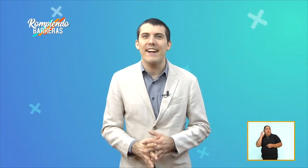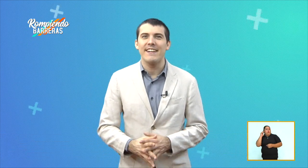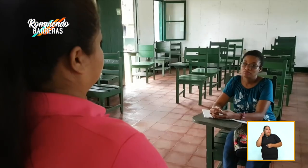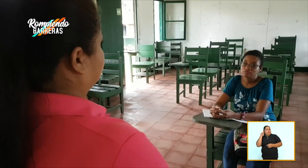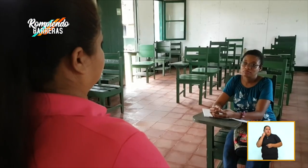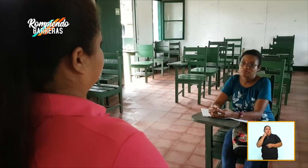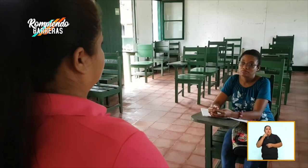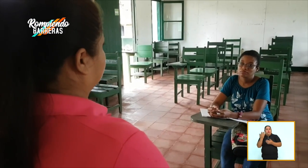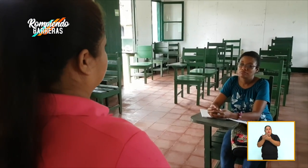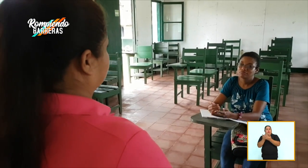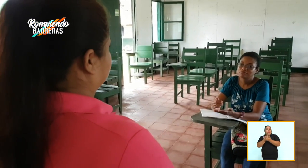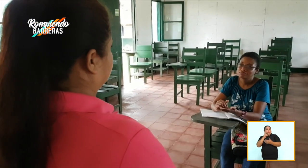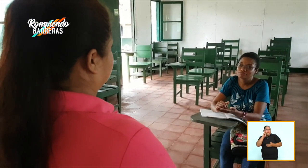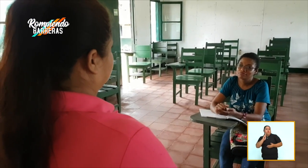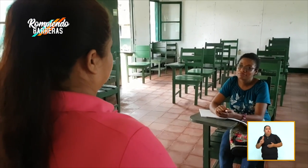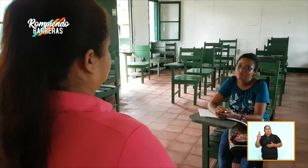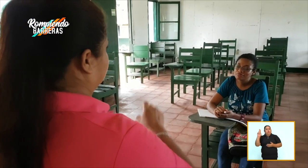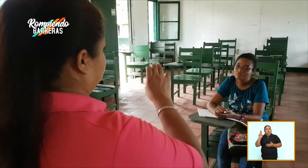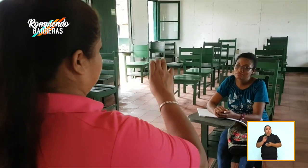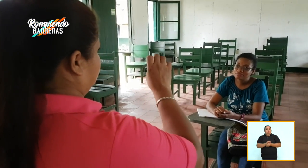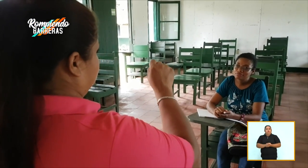universitaria.